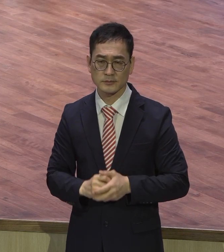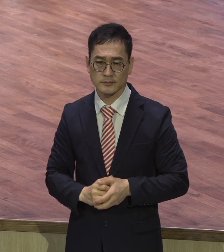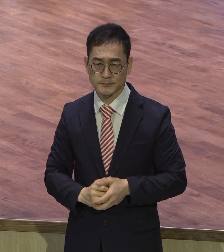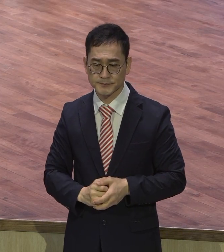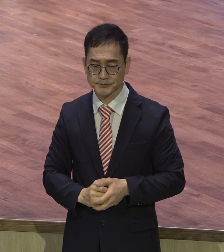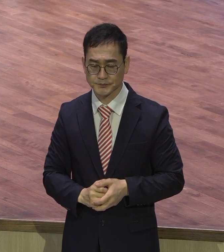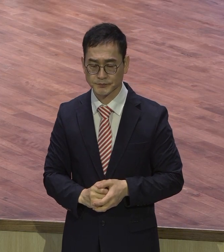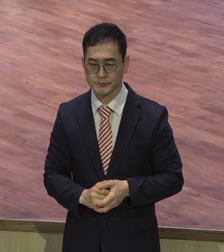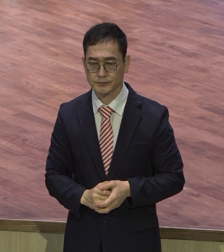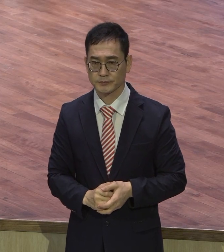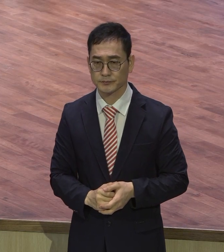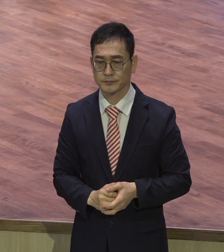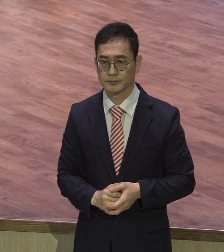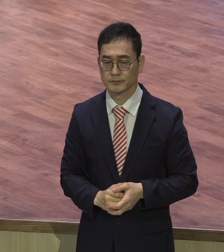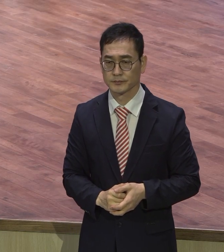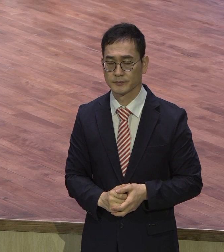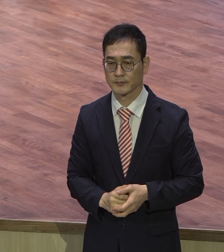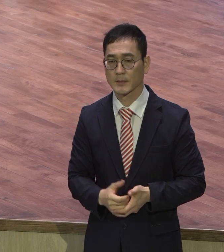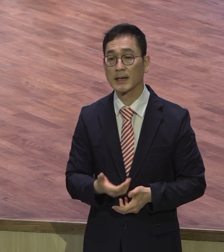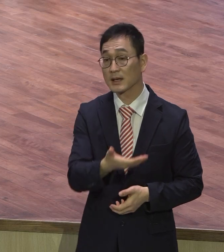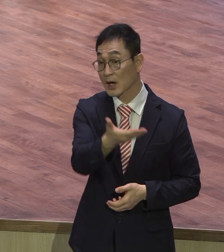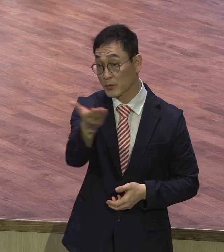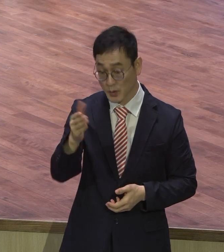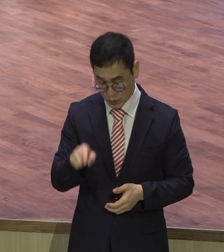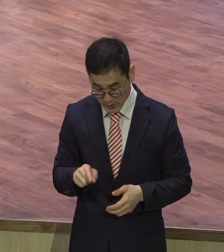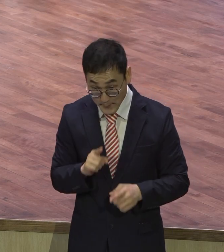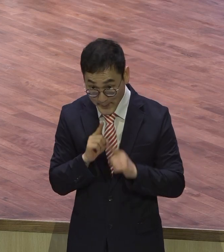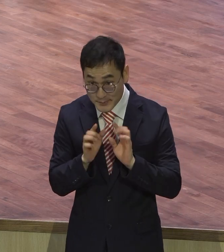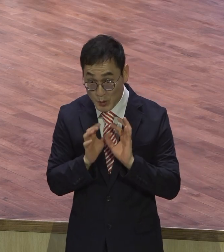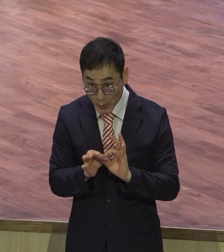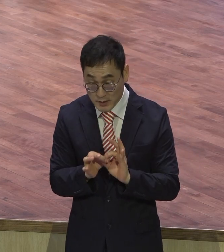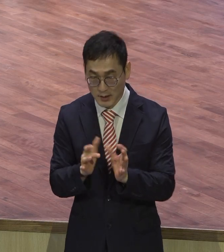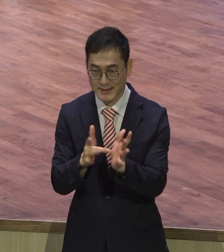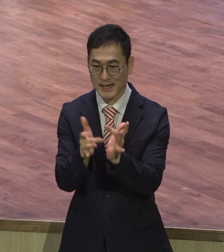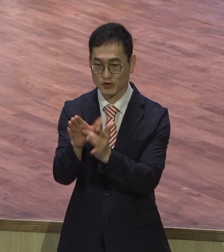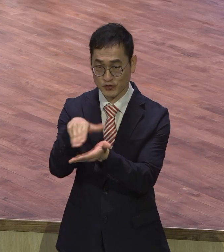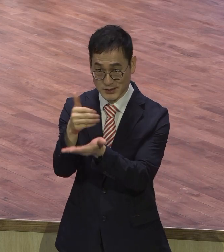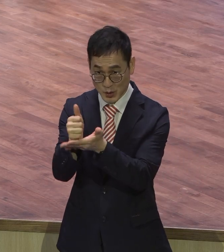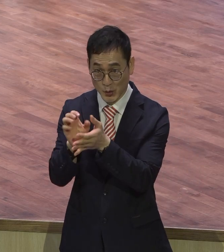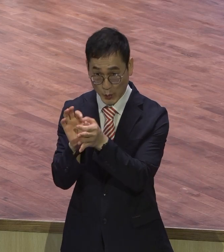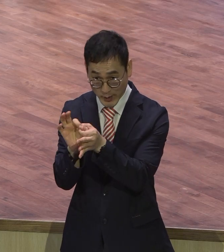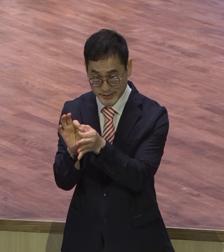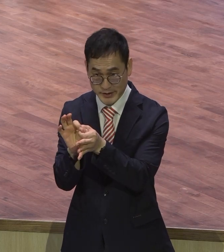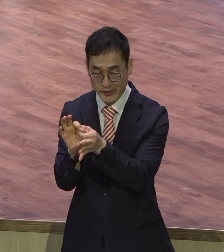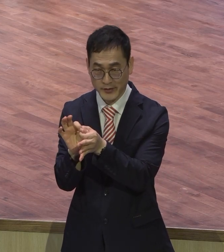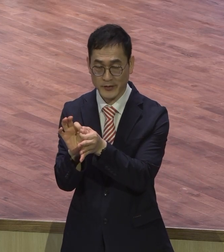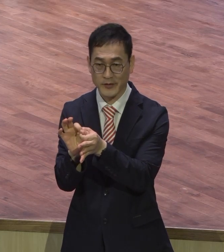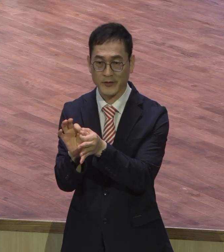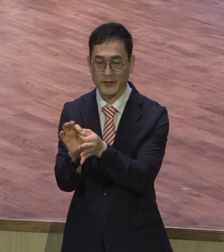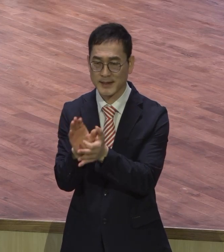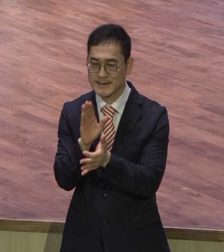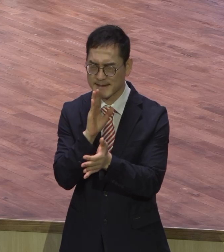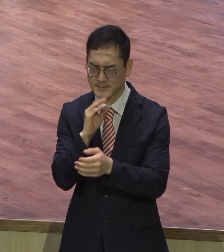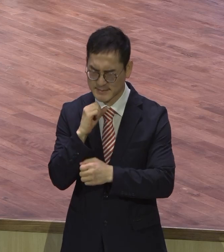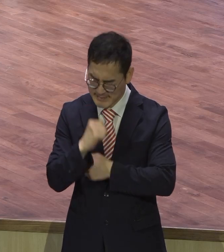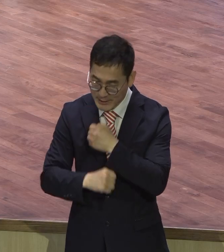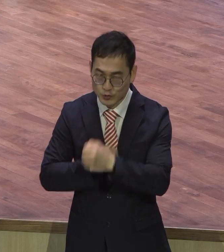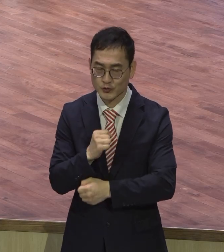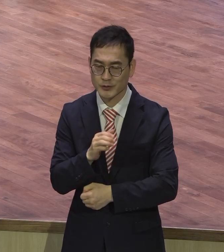말씀을 통해서 예원계자 성도들은 예수 그리소를 통해 주어진 참된 자유와